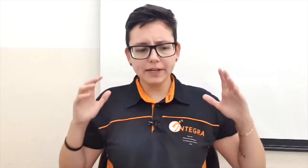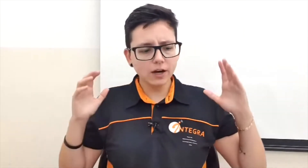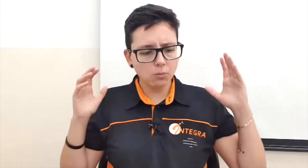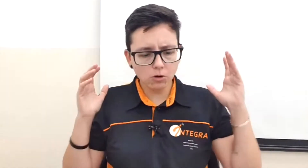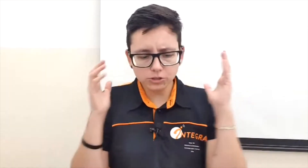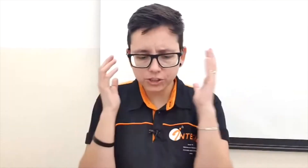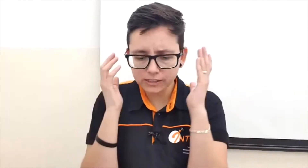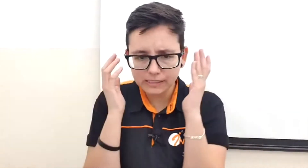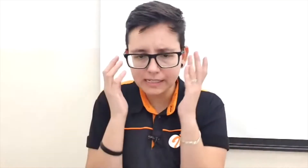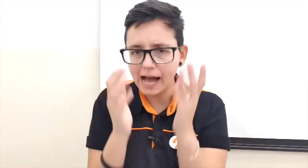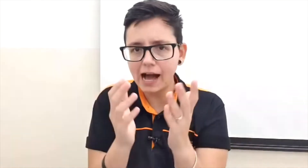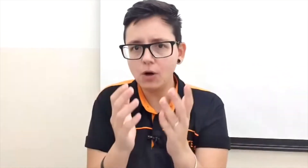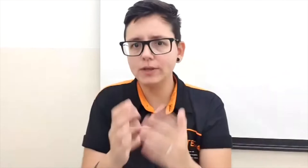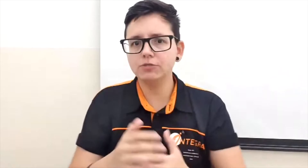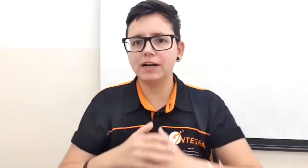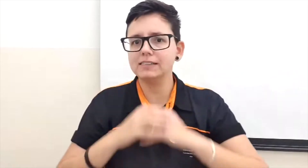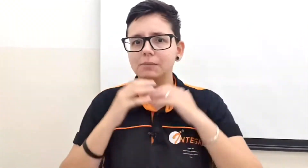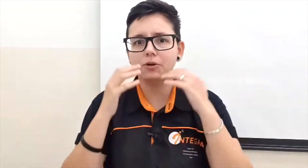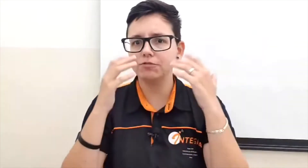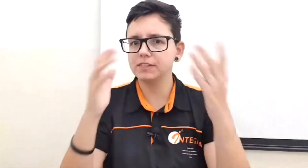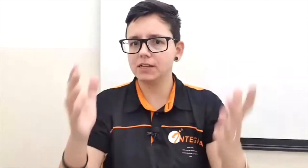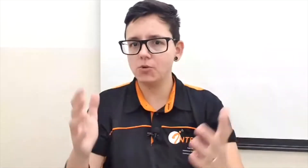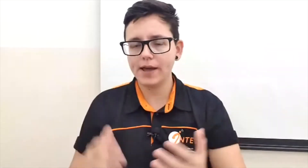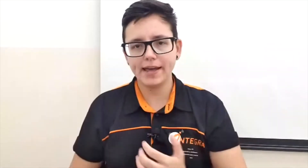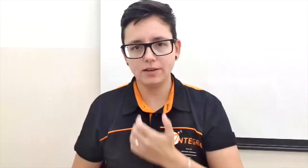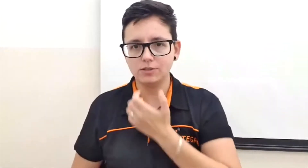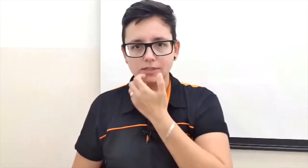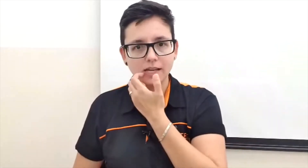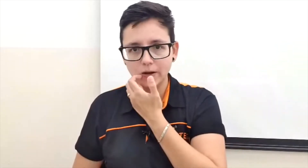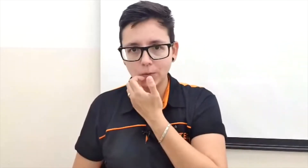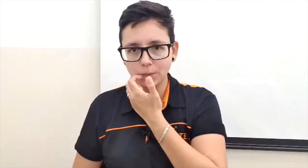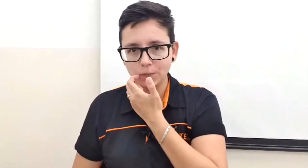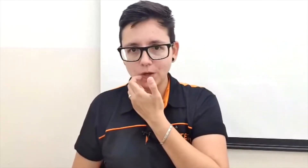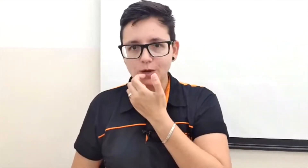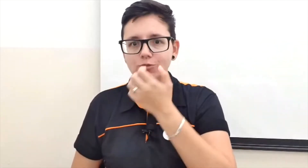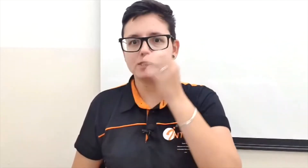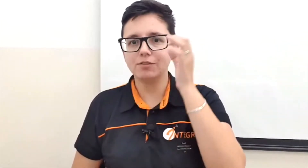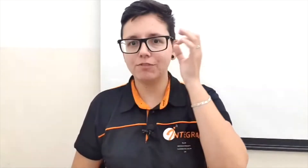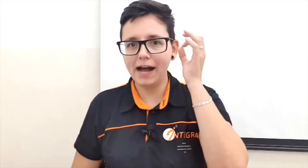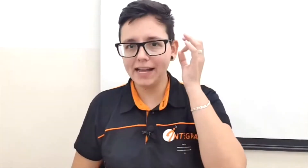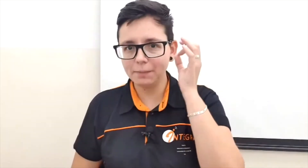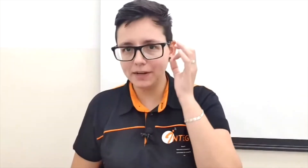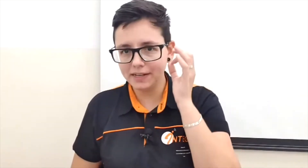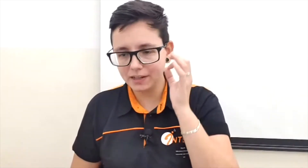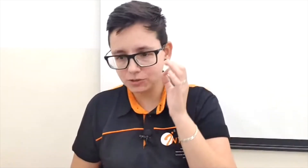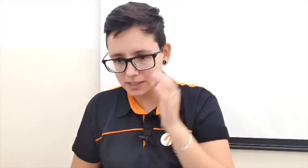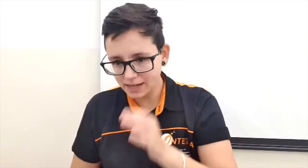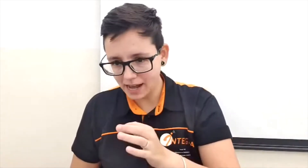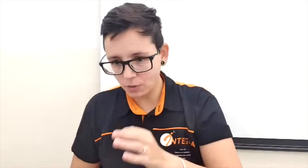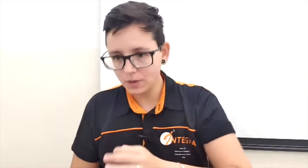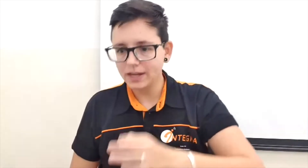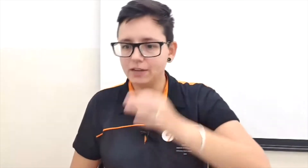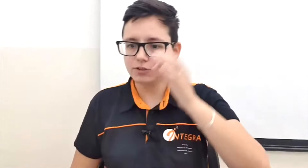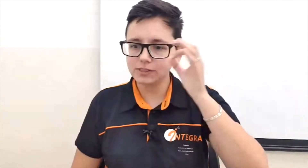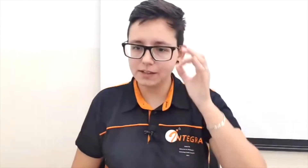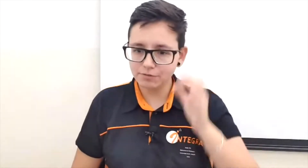um monte de sinal e não vai saber o que fazer com eles. Não. Você vai aprender o sinal e você